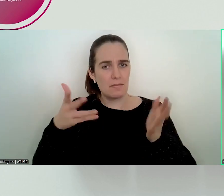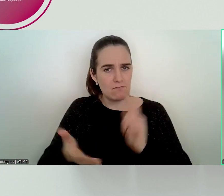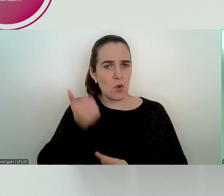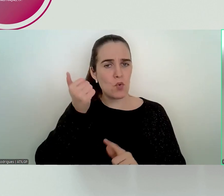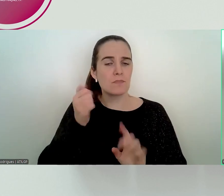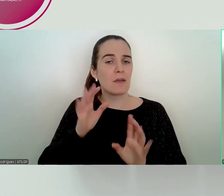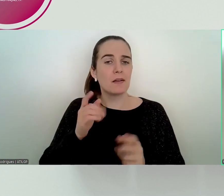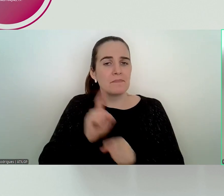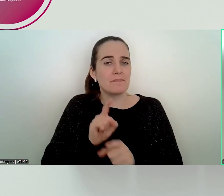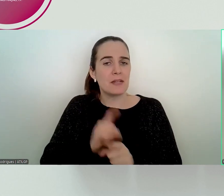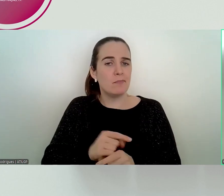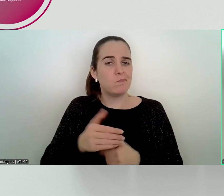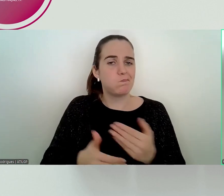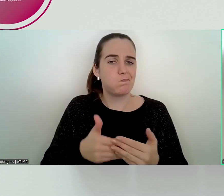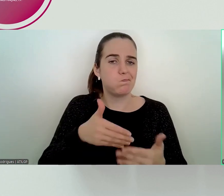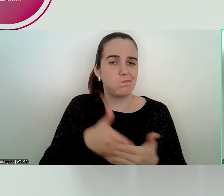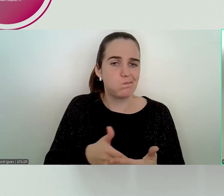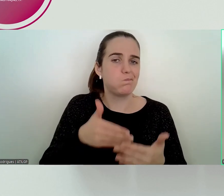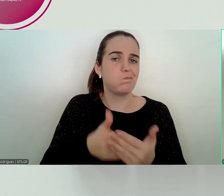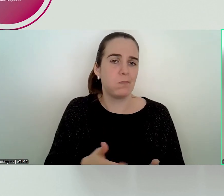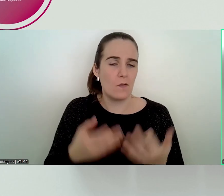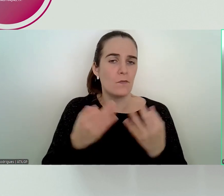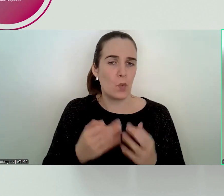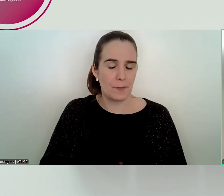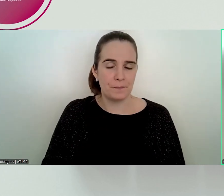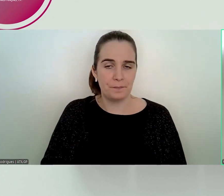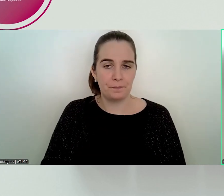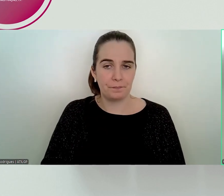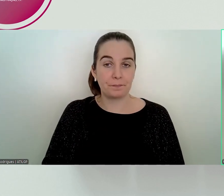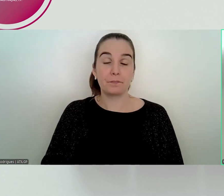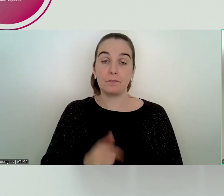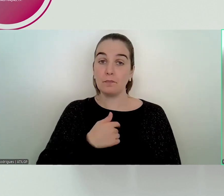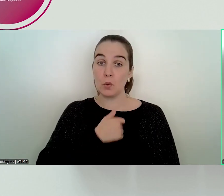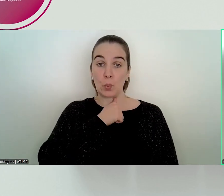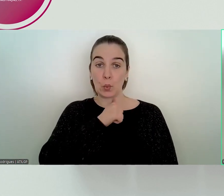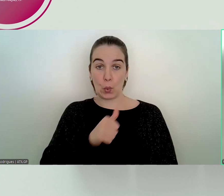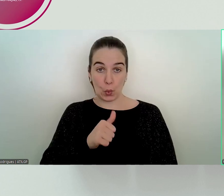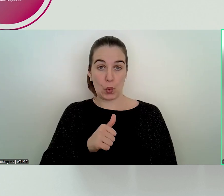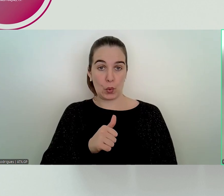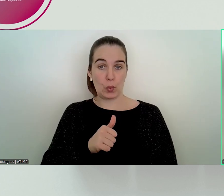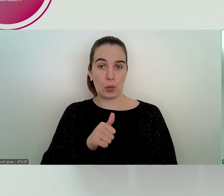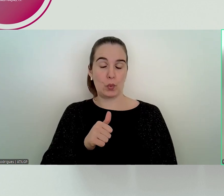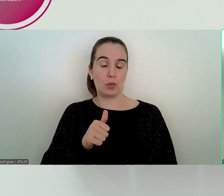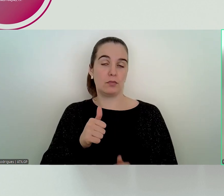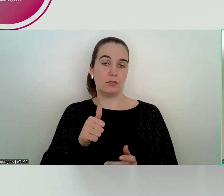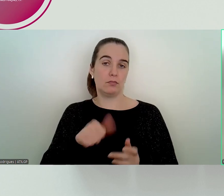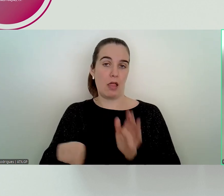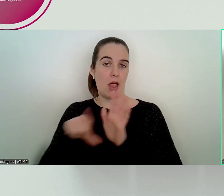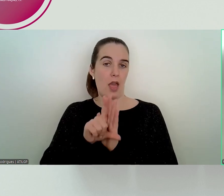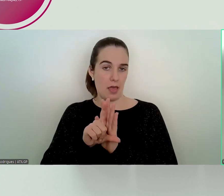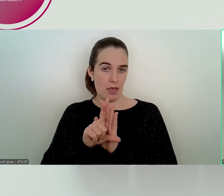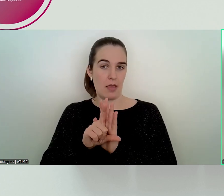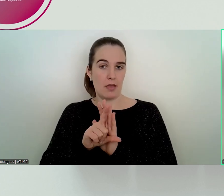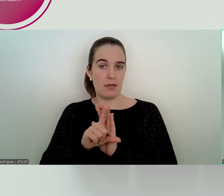certo. Depois também dizer que concordo no que diz respeito aqui ao enquadramento legal da